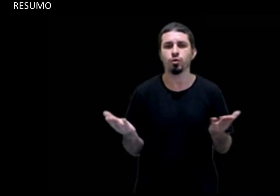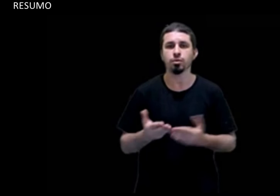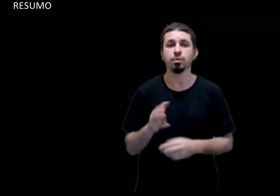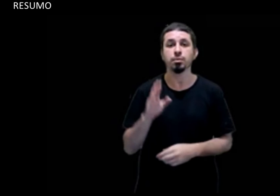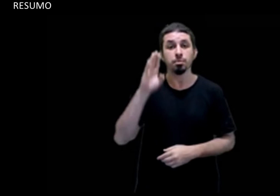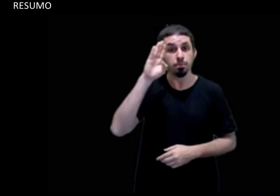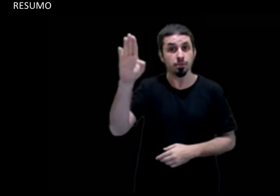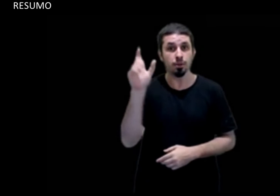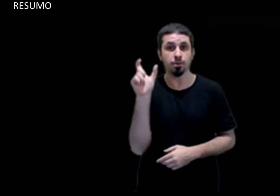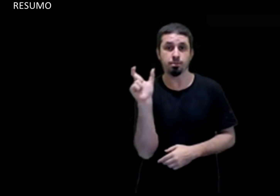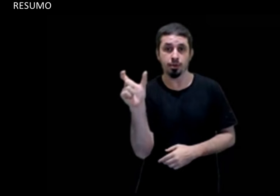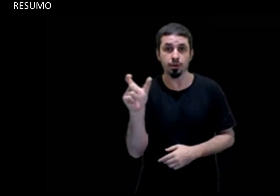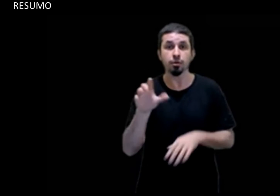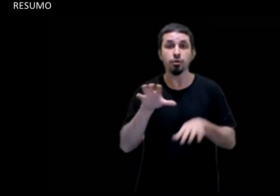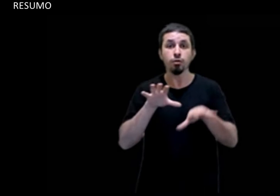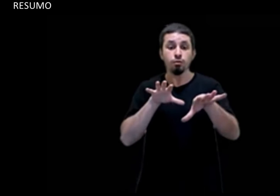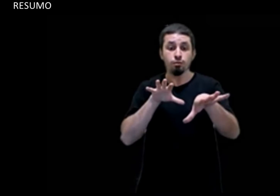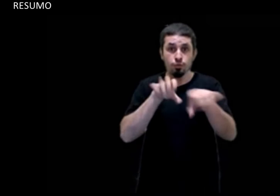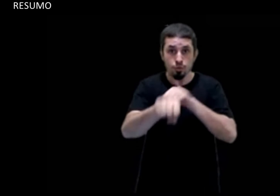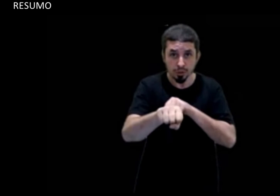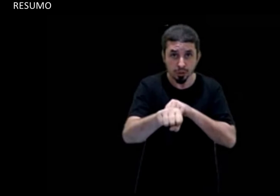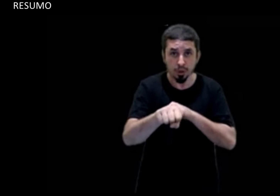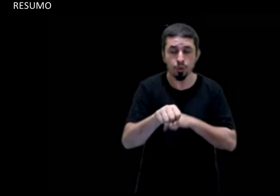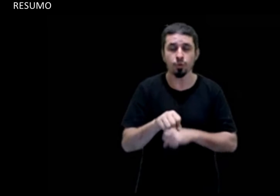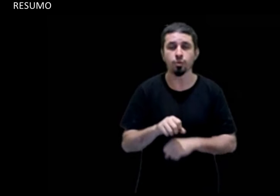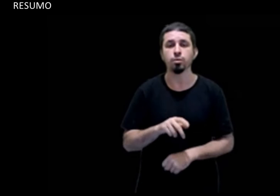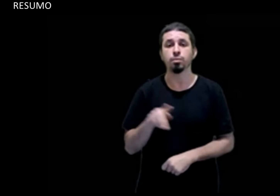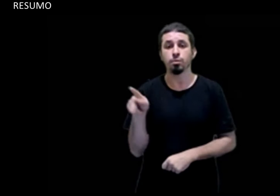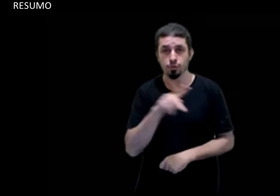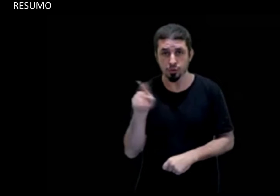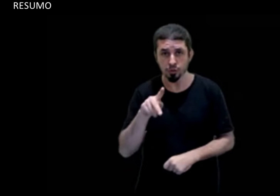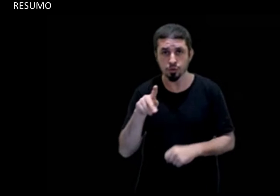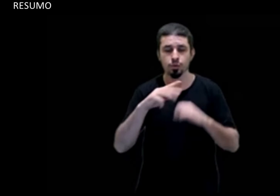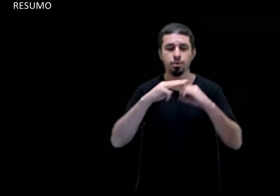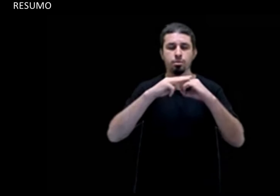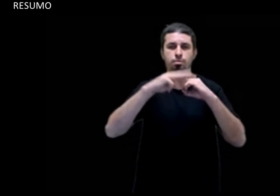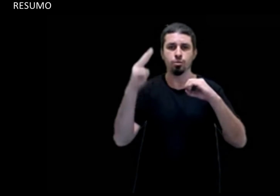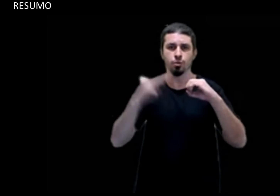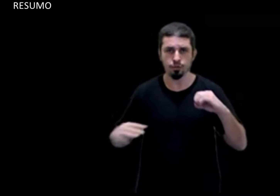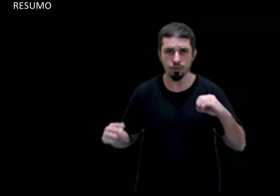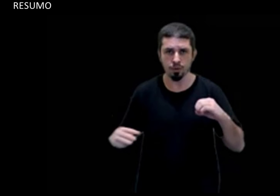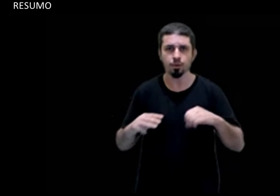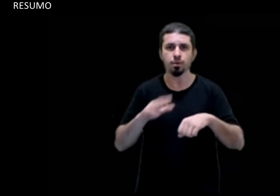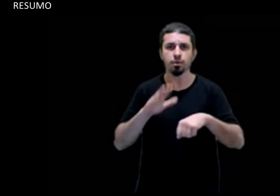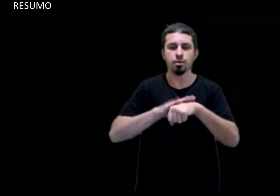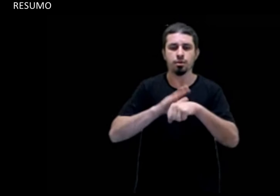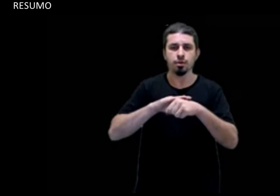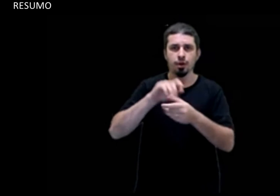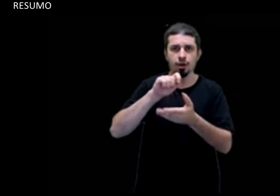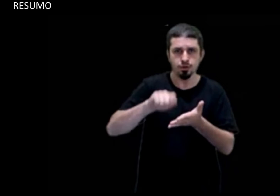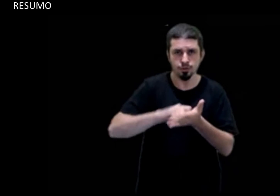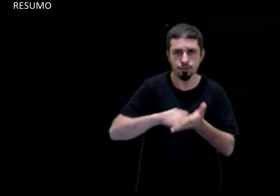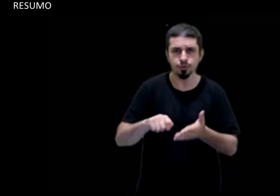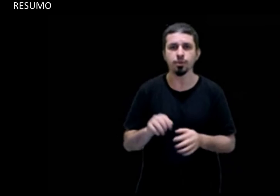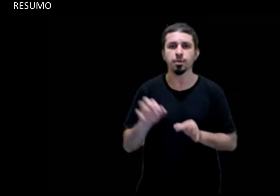Palavras-chave: formação docente, Movie Maker, autoria, projetos de